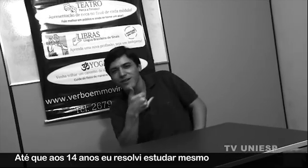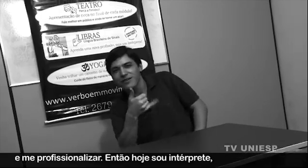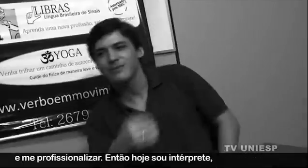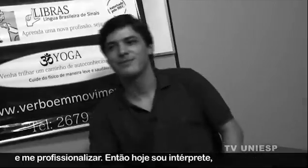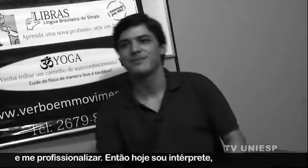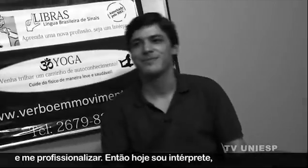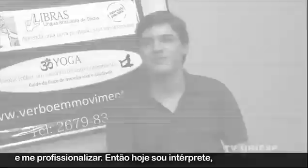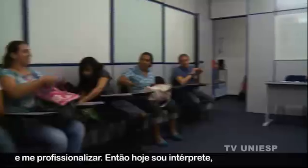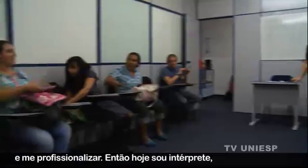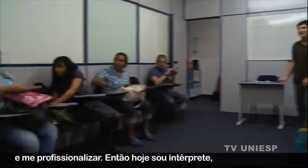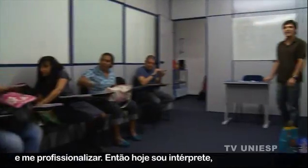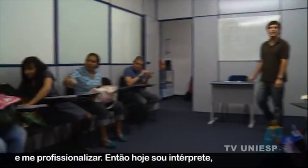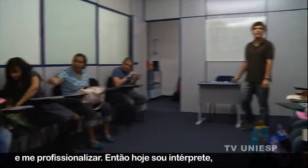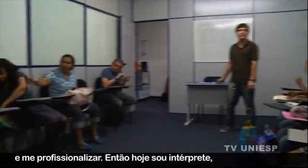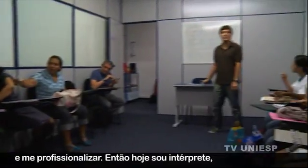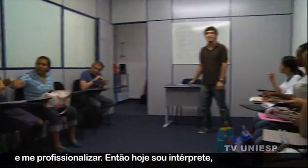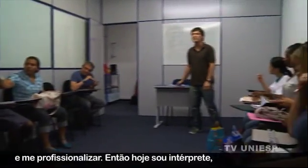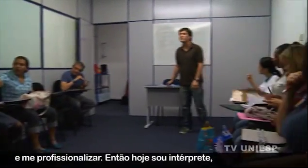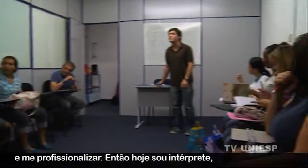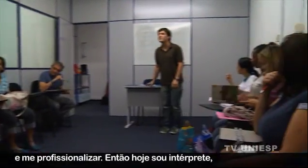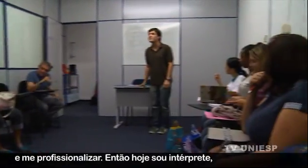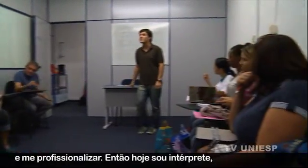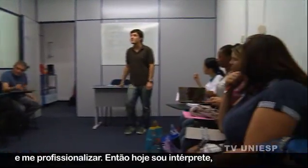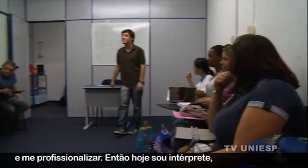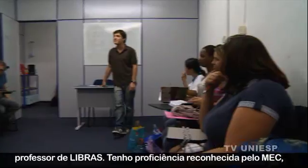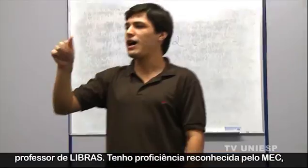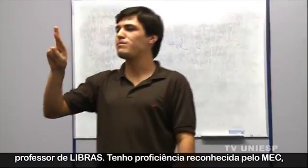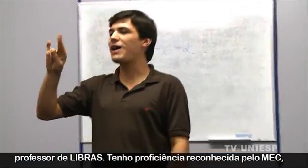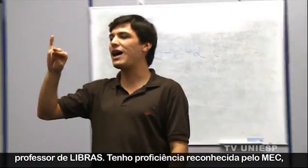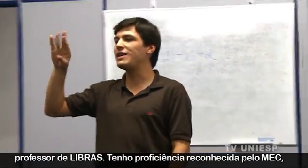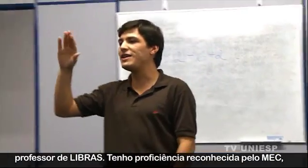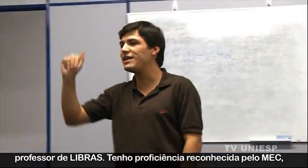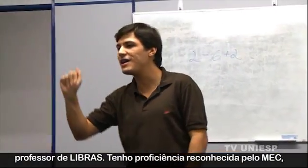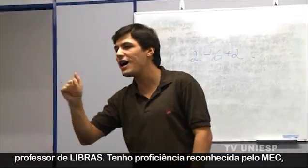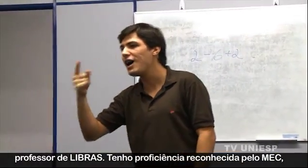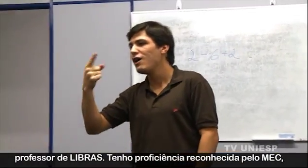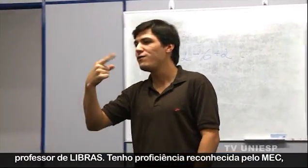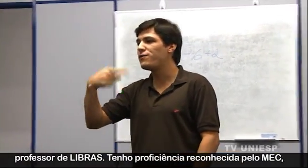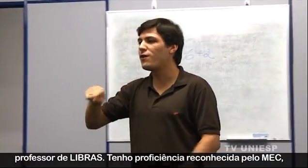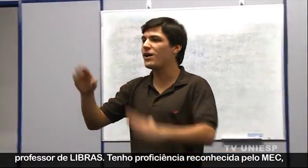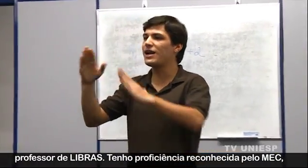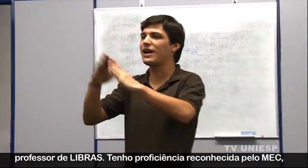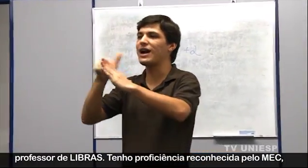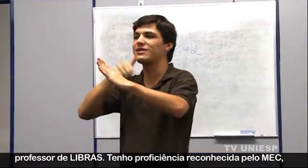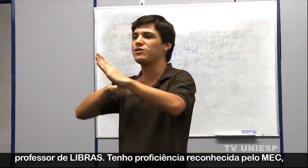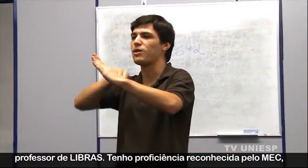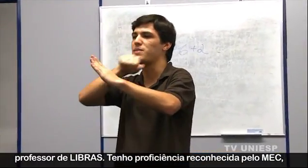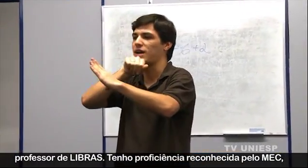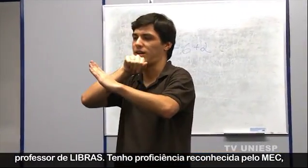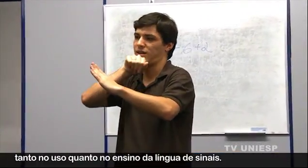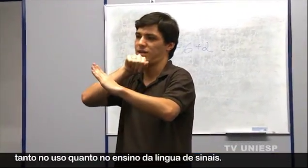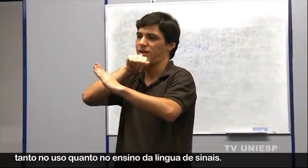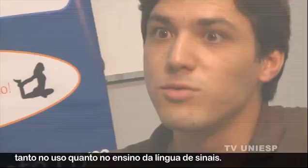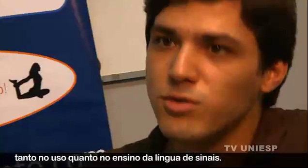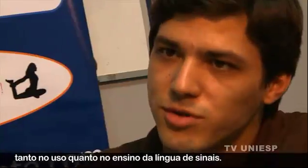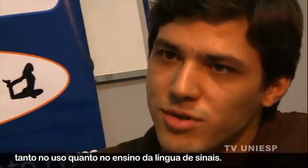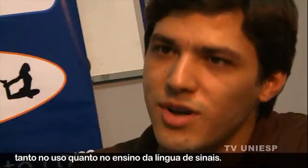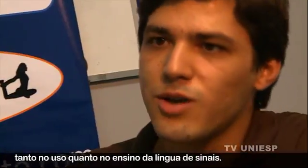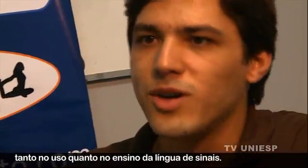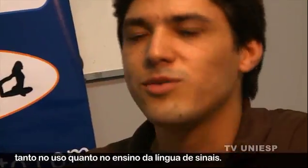e me profissionalizar. Então hoje eu sou intérprete, professor de Libras, tenho proficiência reconhecida pelo MEC, então tanto no uso quanto no